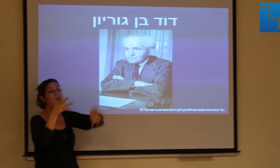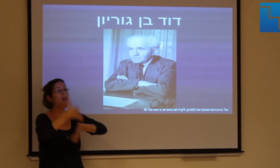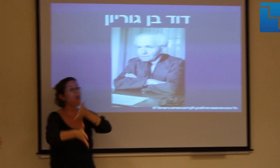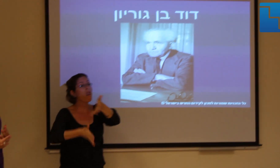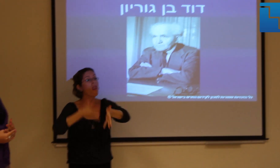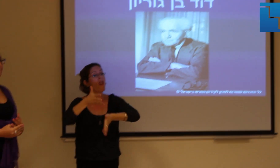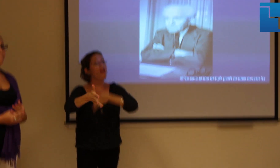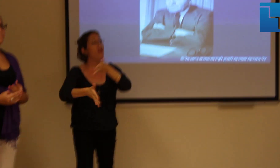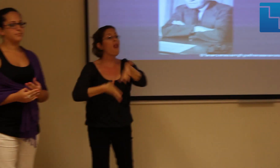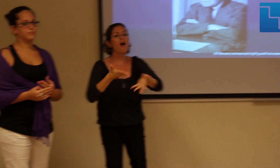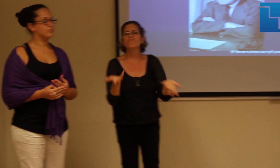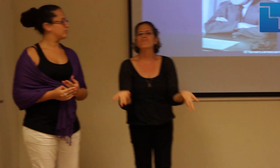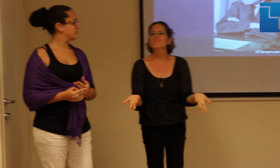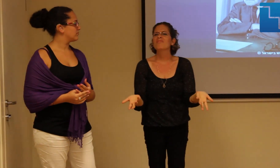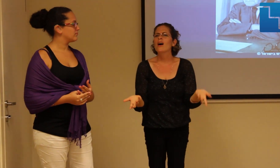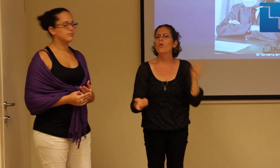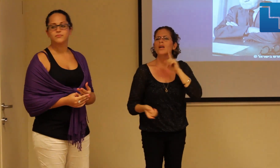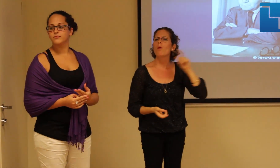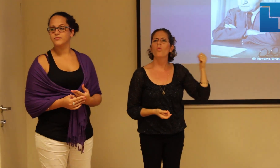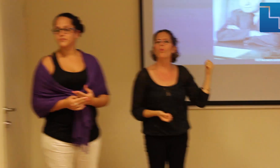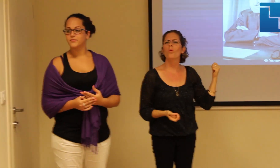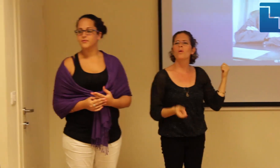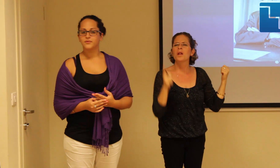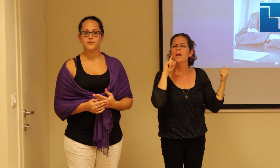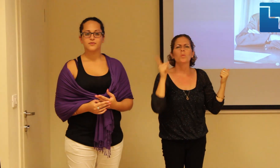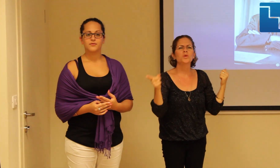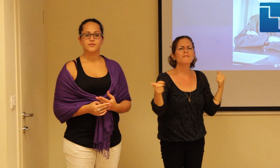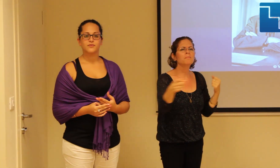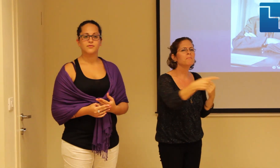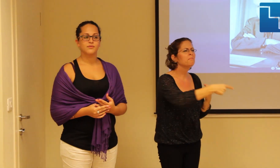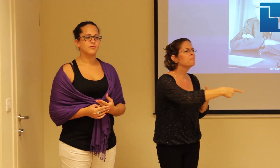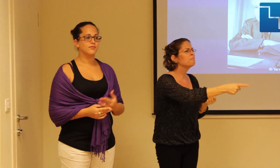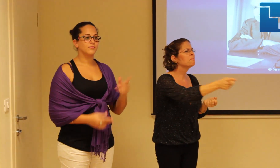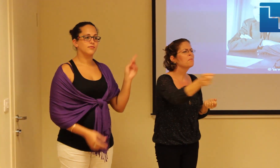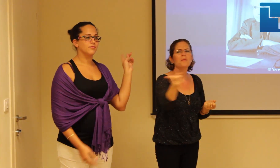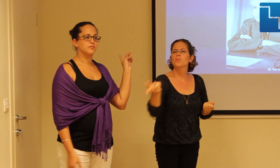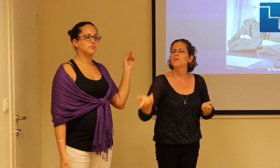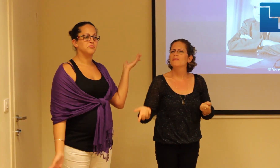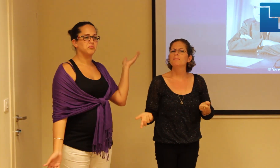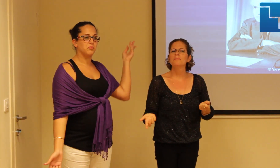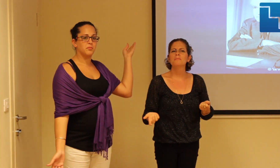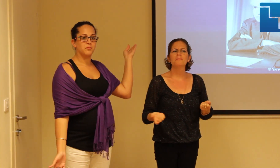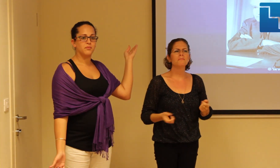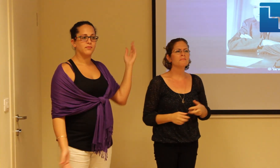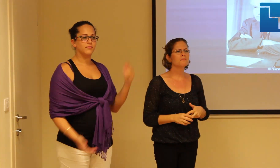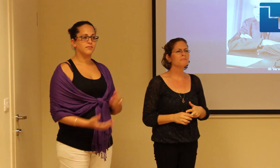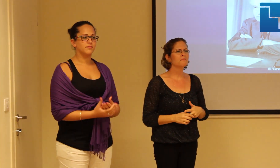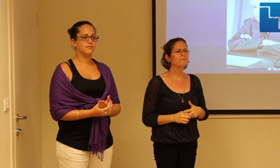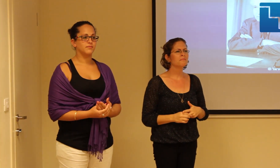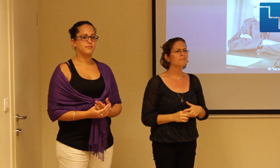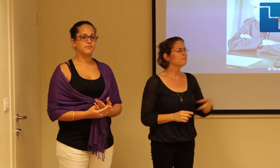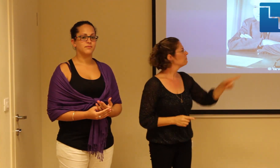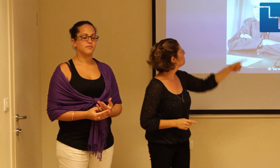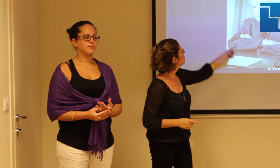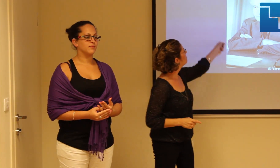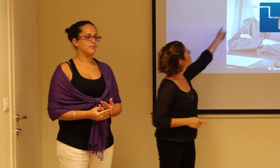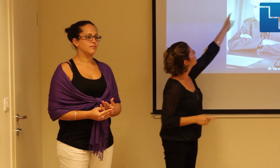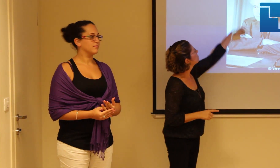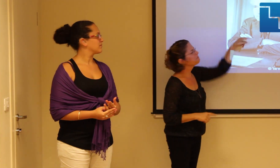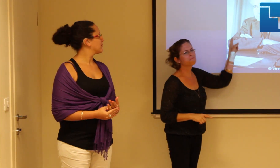גוריון, בסימן, בשפת הסימנים. איך אנחנו קוראים לאדון הזה? מה נראה לכם? מה, איך הייתם מסמנים